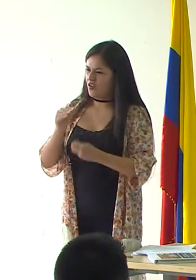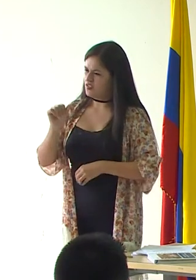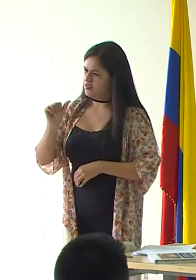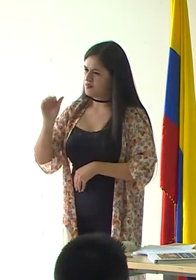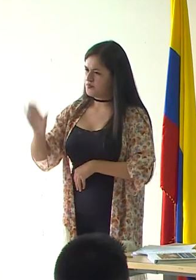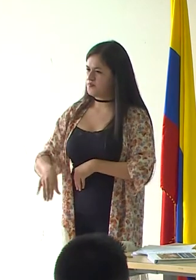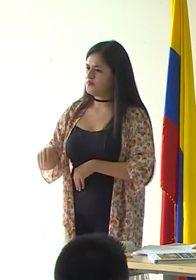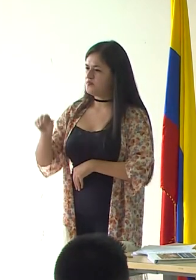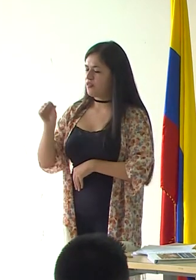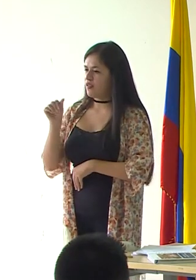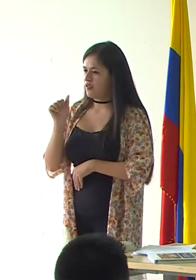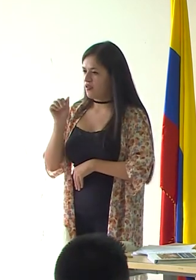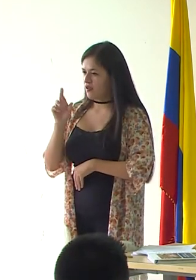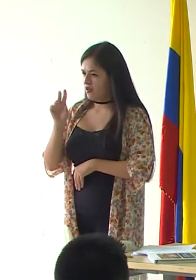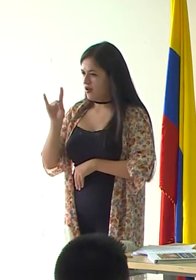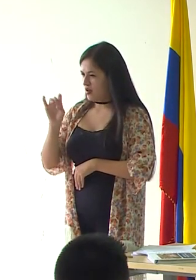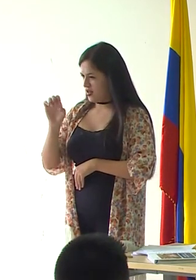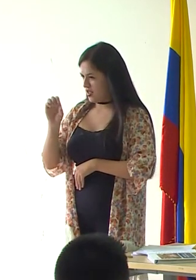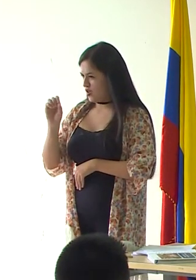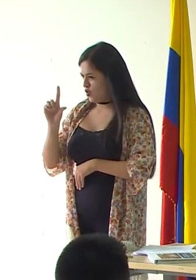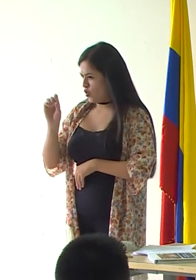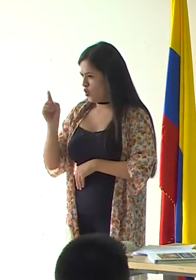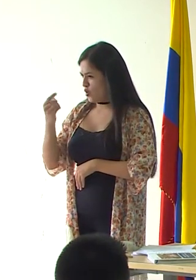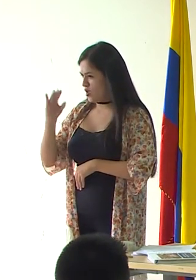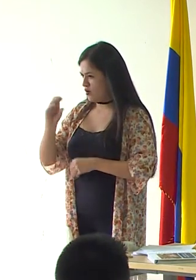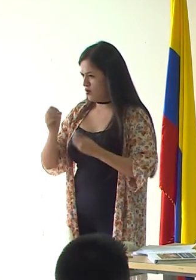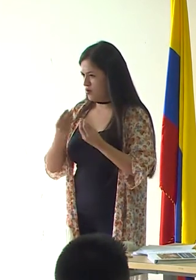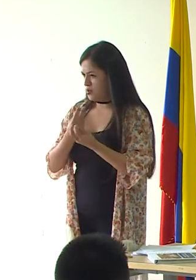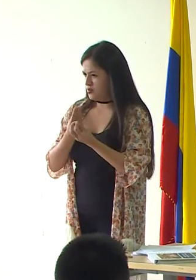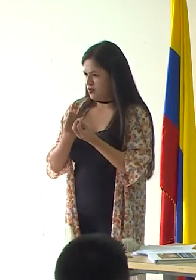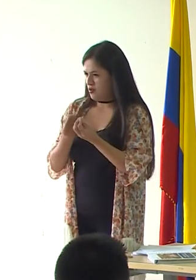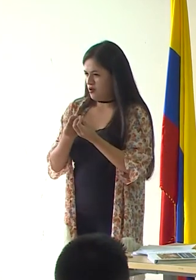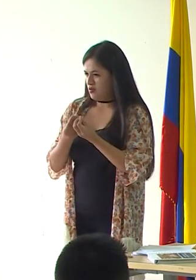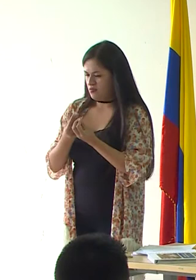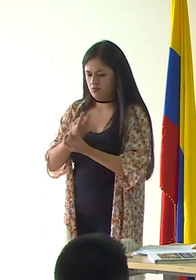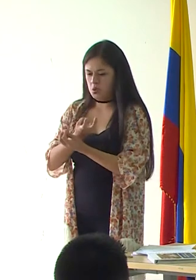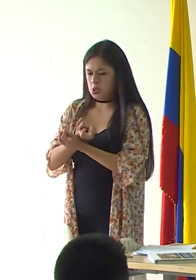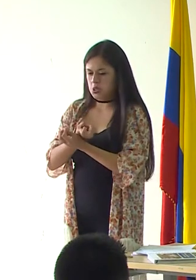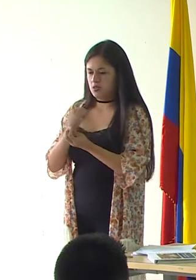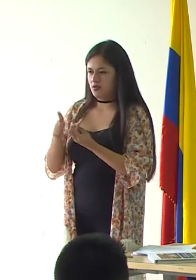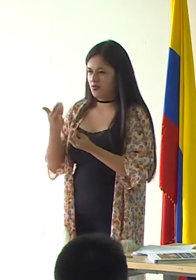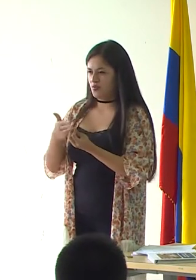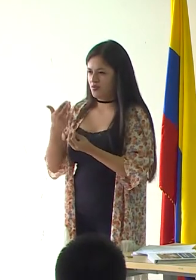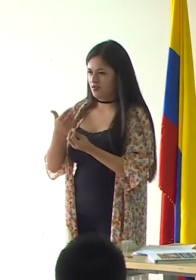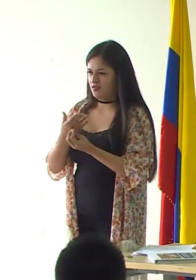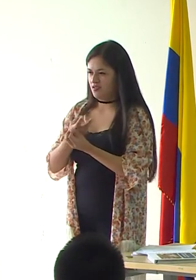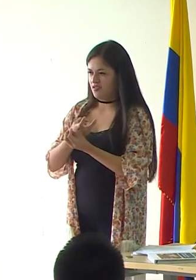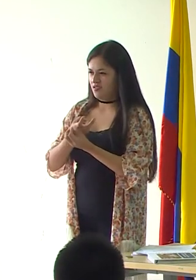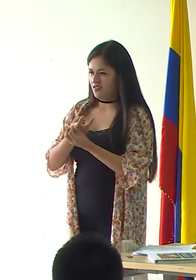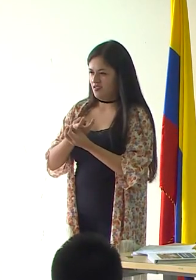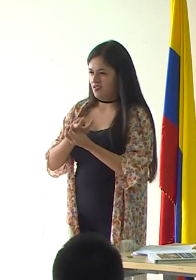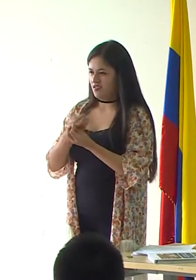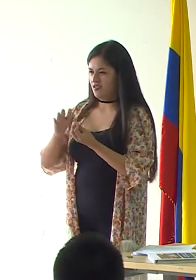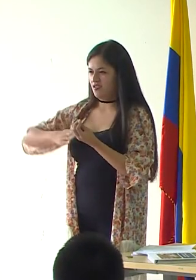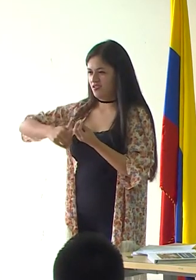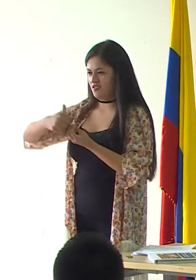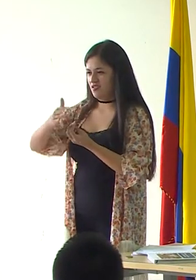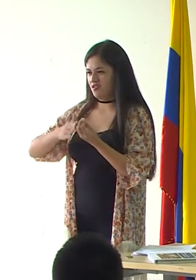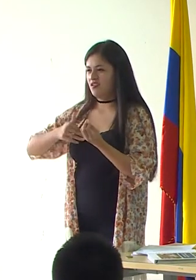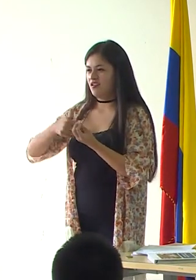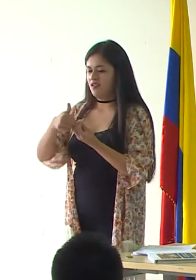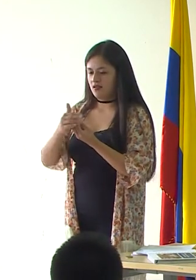casas y pictogramas en soacha que han sido sepultados pues por metro vivienda